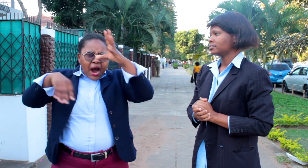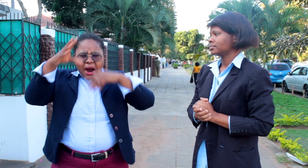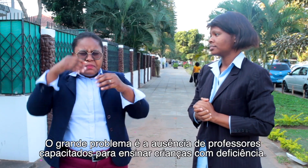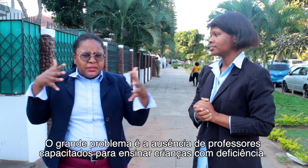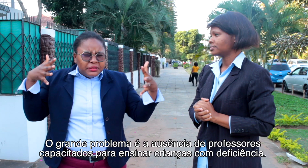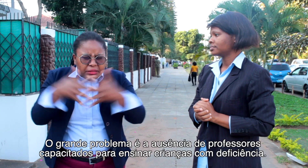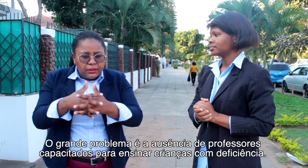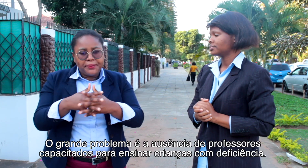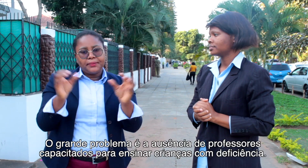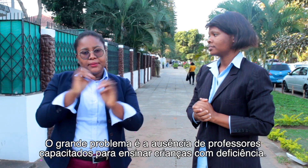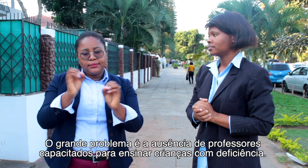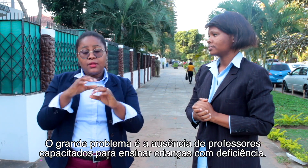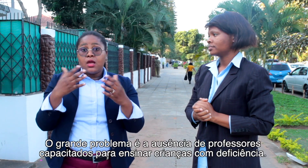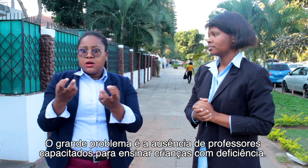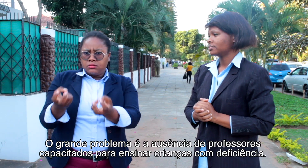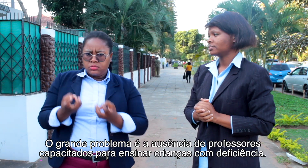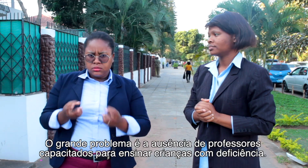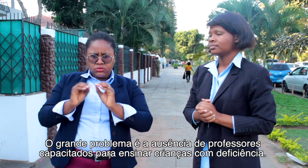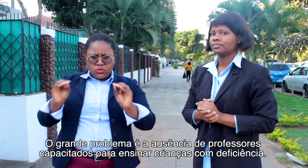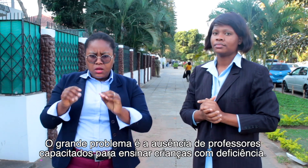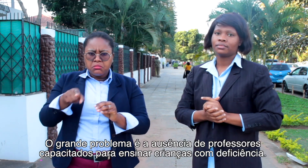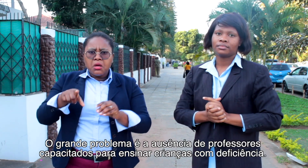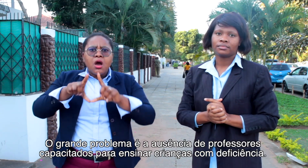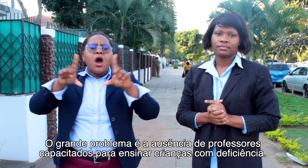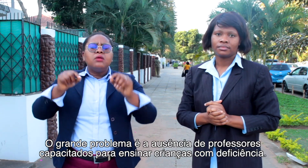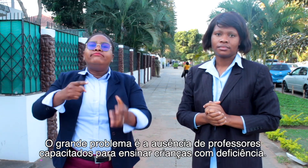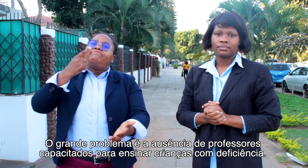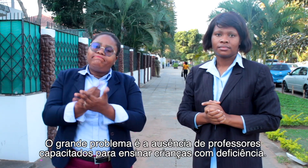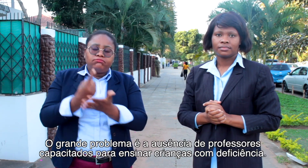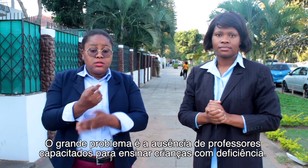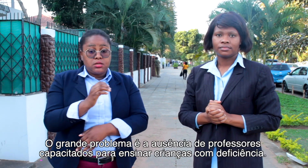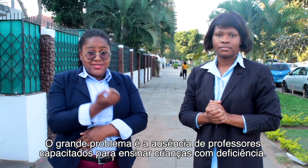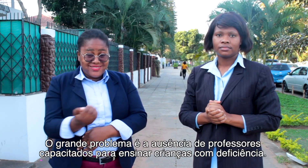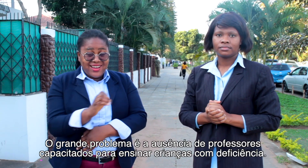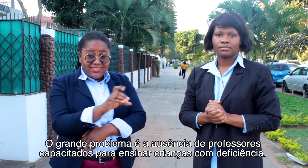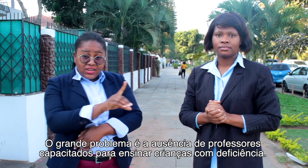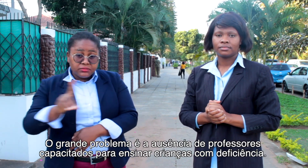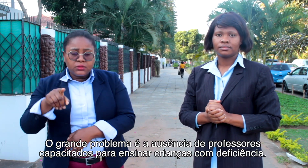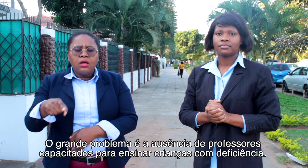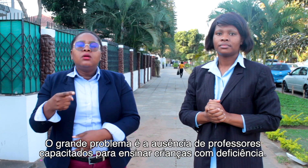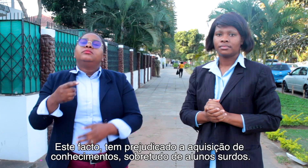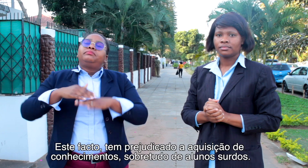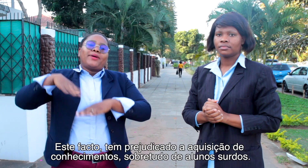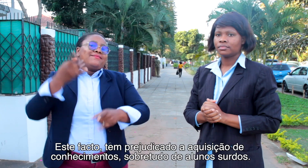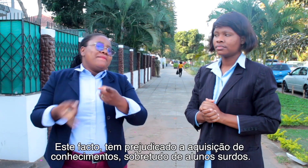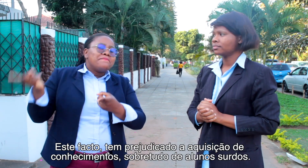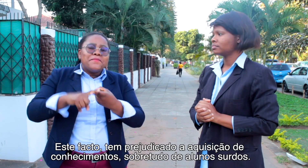O grande problema é a ausência de professores capacitados para ensinar crianças com deficiência. Este facto tem